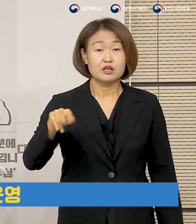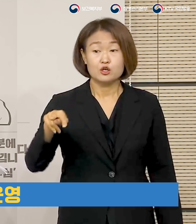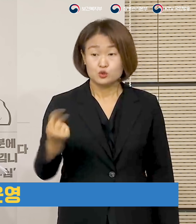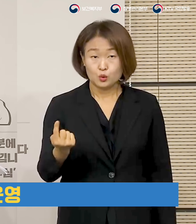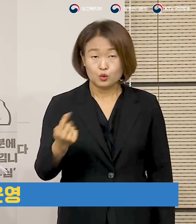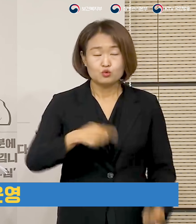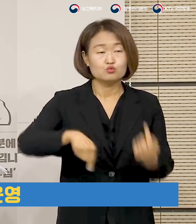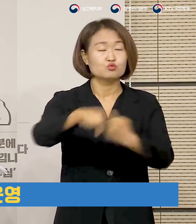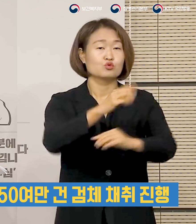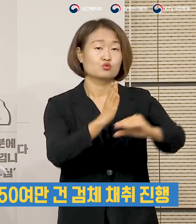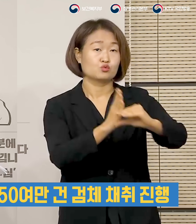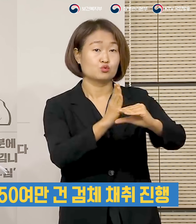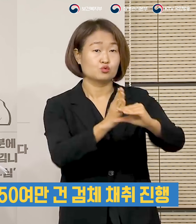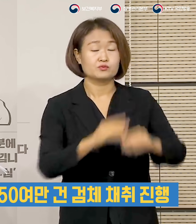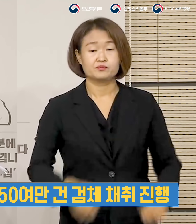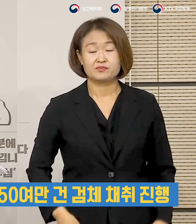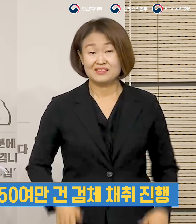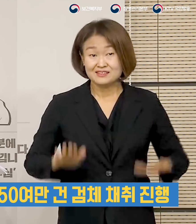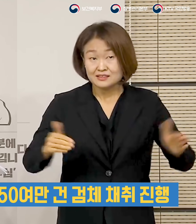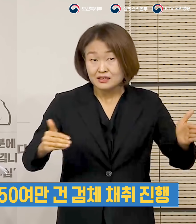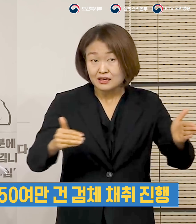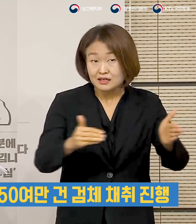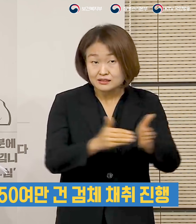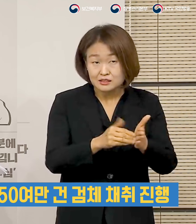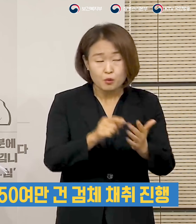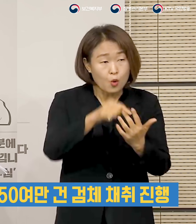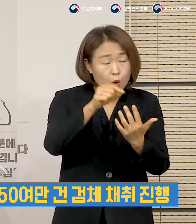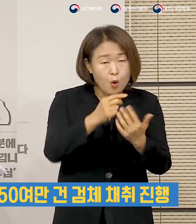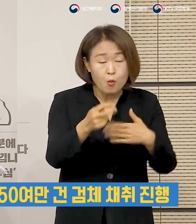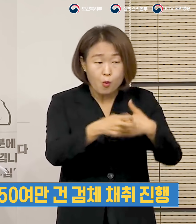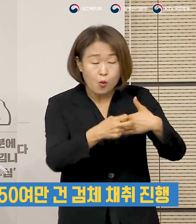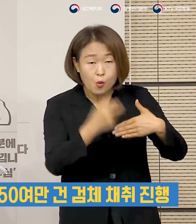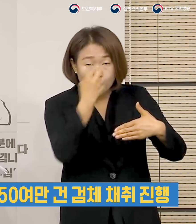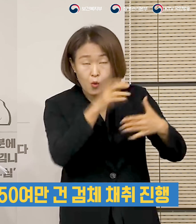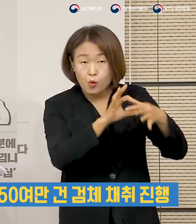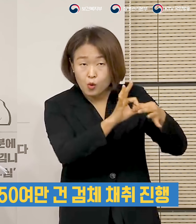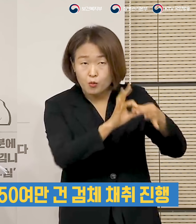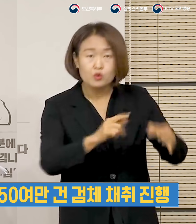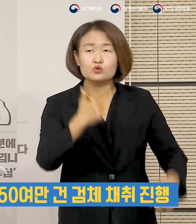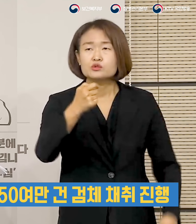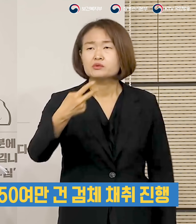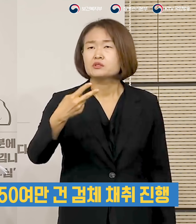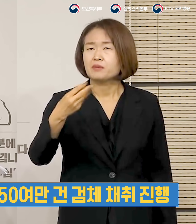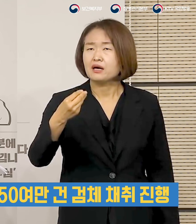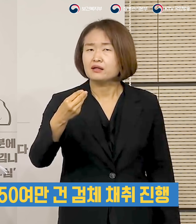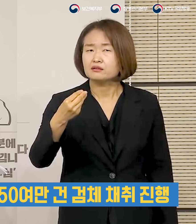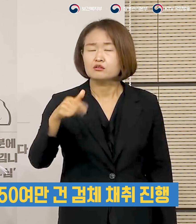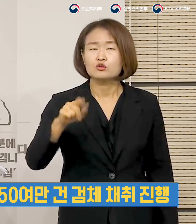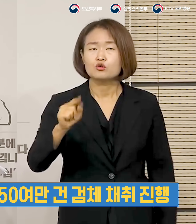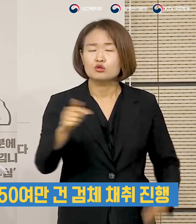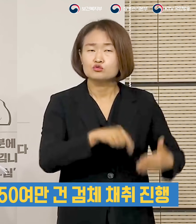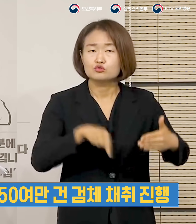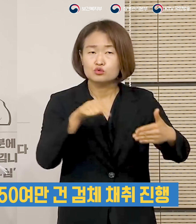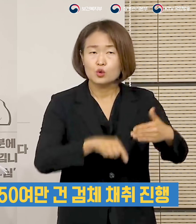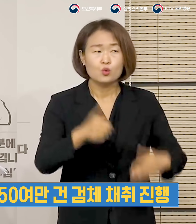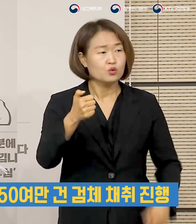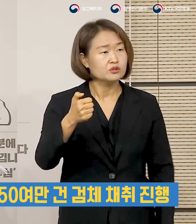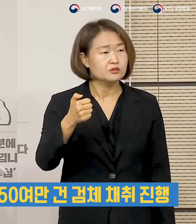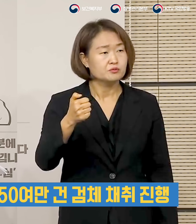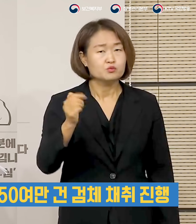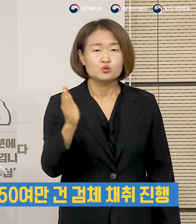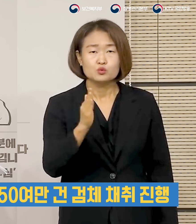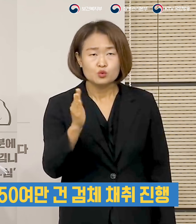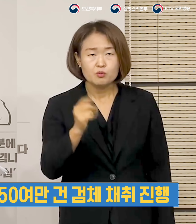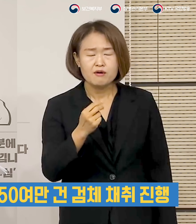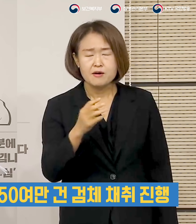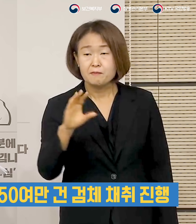운영되고 있습니다. 현재까지 선별진료소에서는 전체 62만 건의 검사 중 50여만 건의